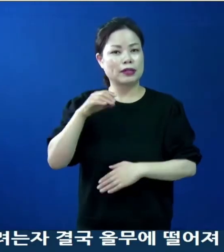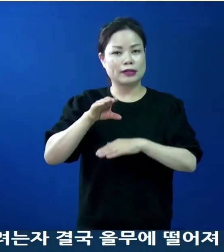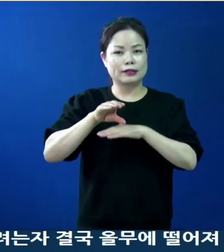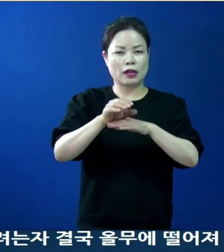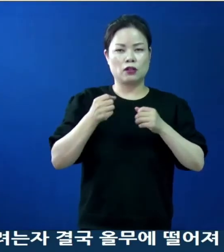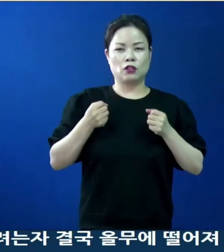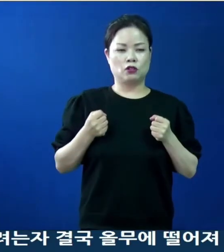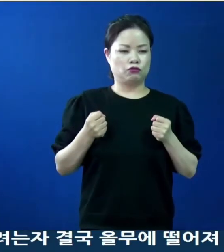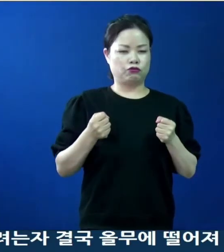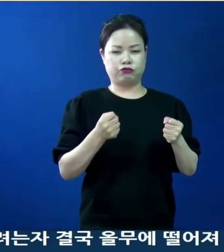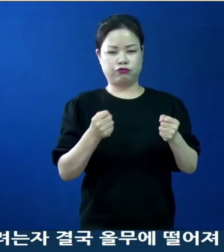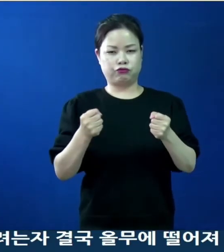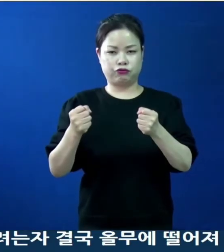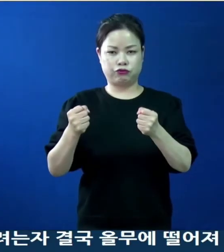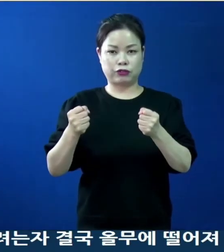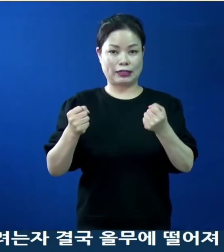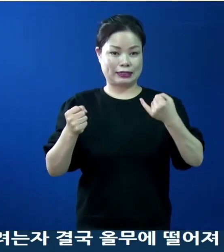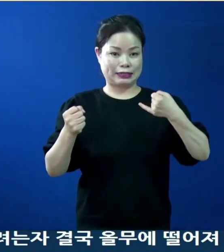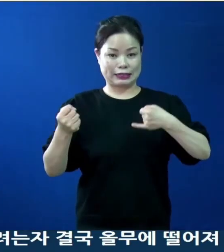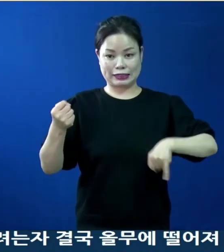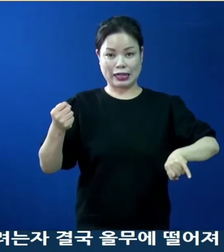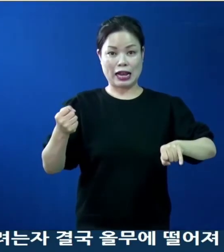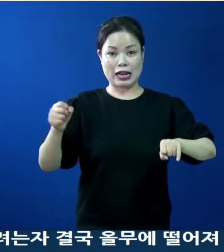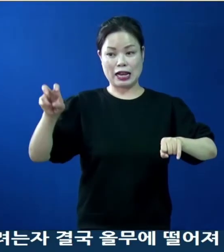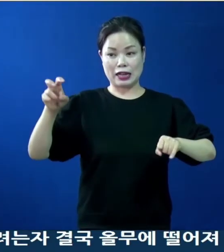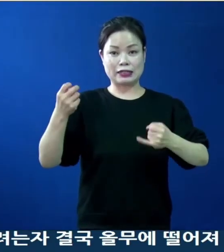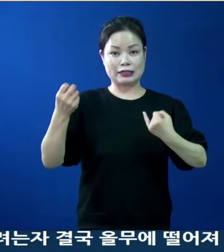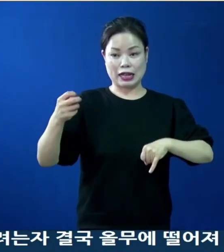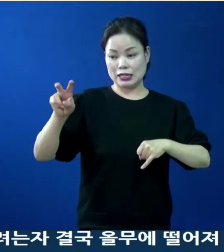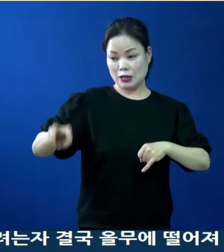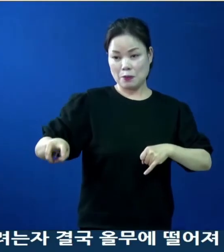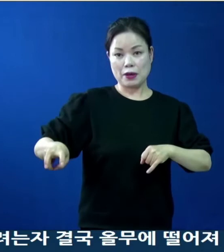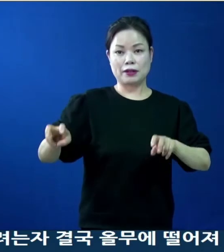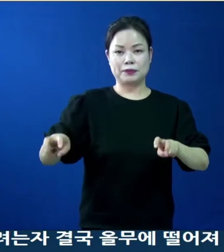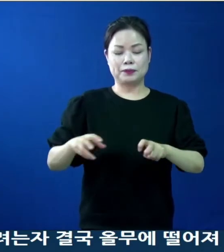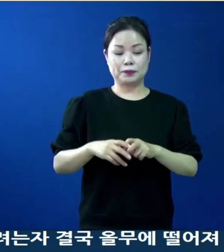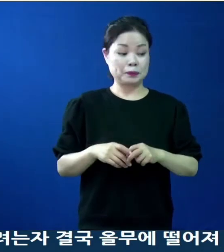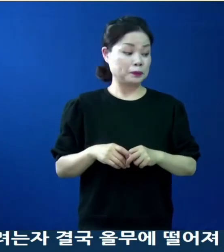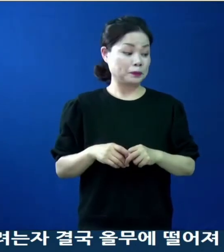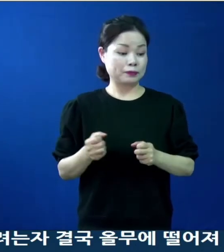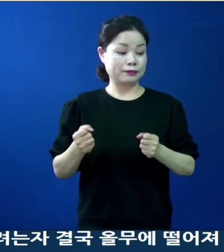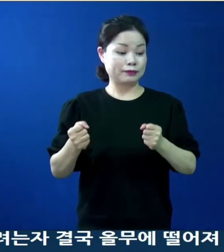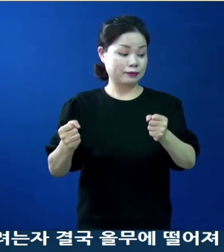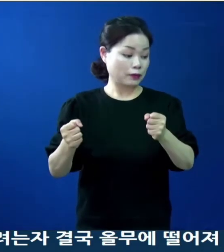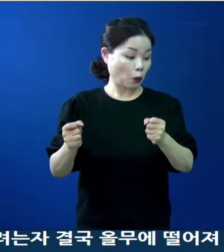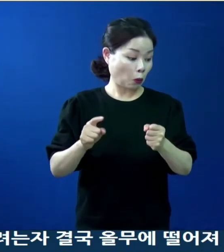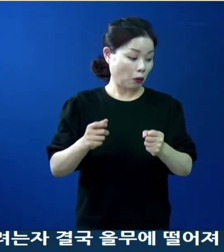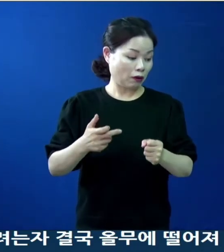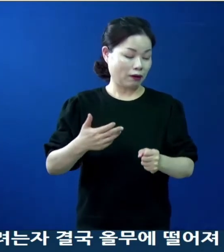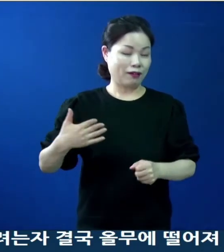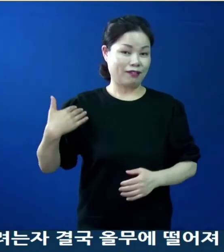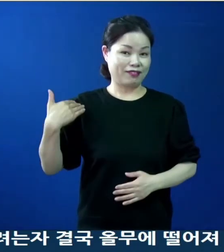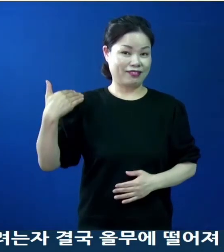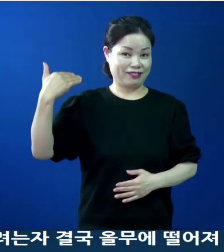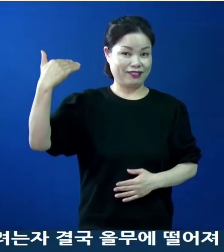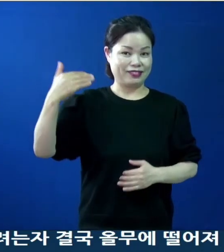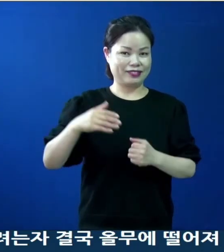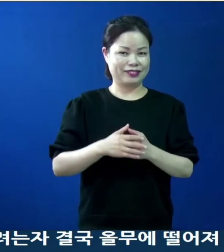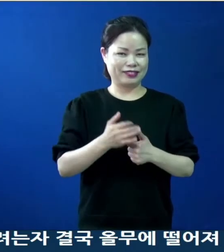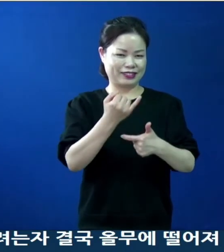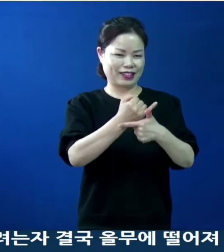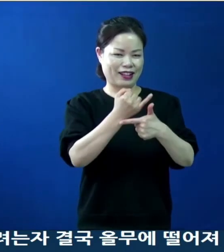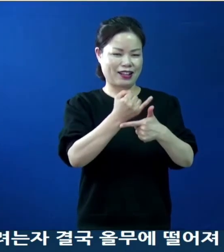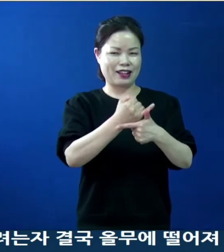가다가 이렇게 저희 딸이 옆에 있었습니다. 근데 이렇게 흘끗 이렇게 봤는데 언제 이렇게 컸는지 많이 컸더라고요. 그 옆에서 막